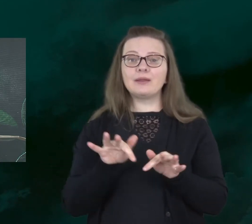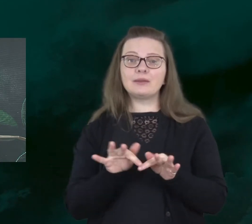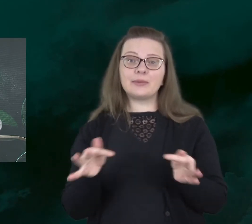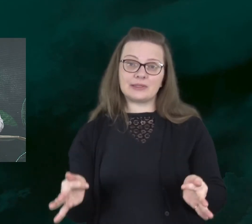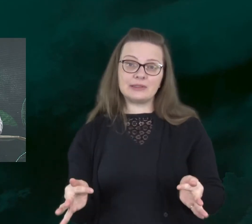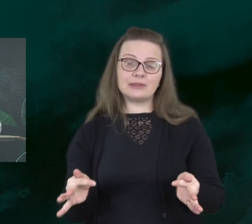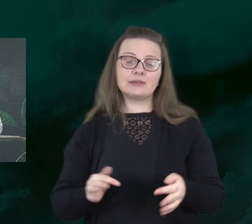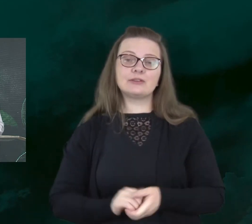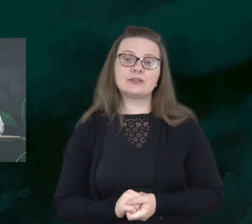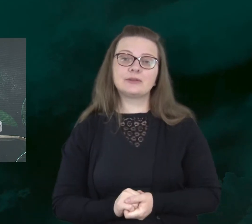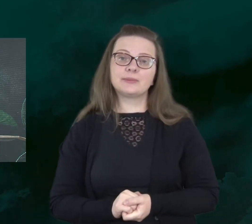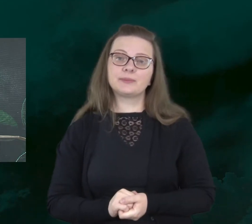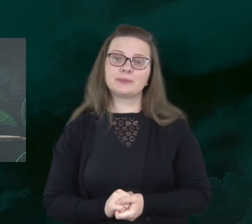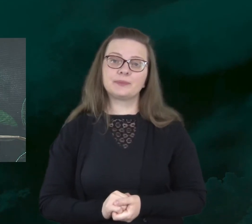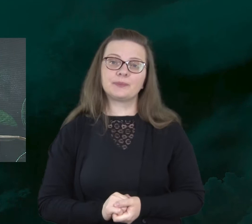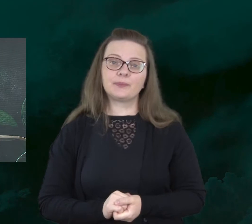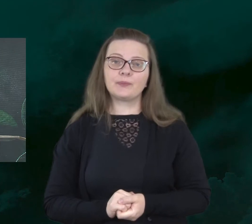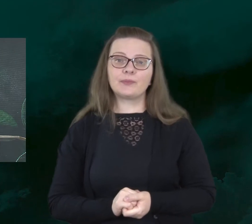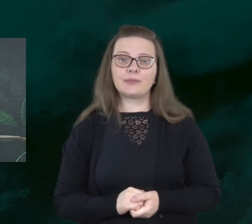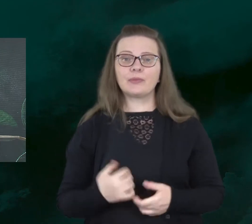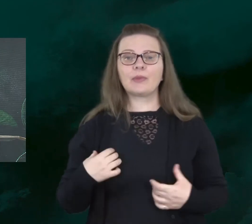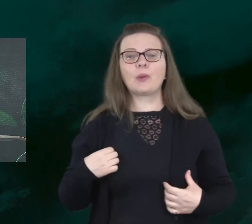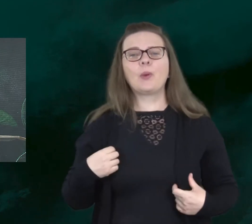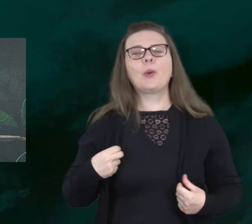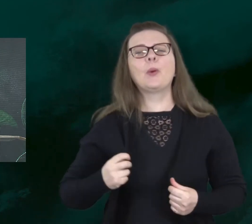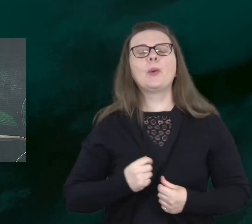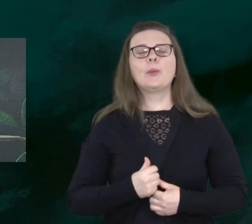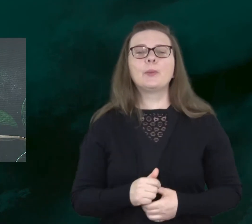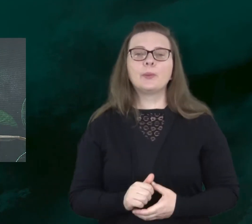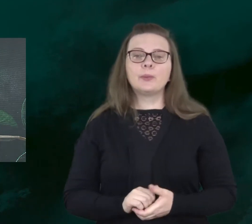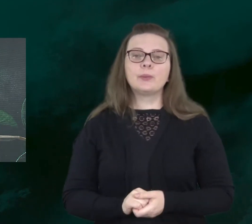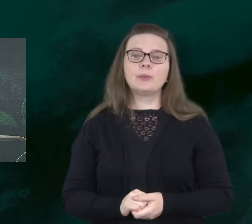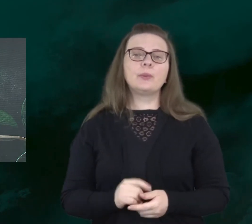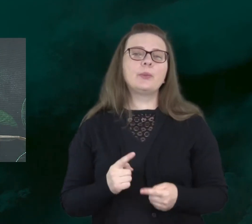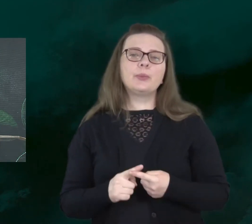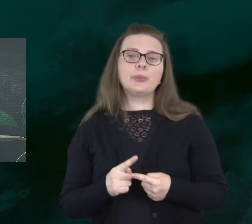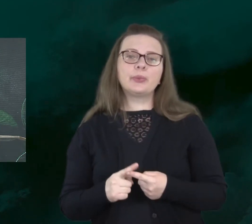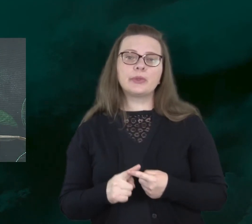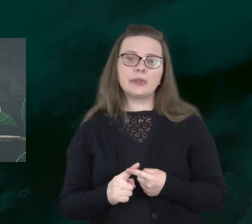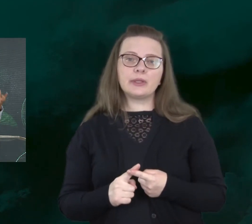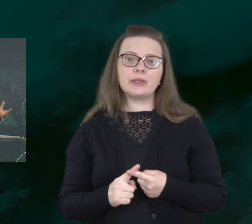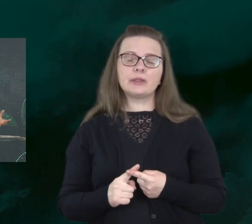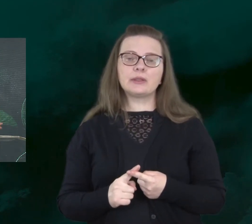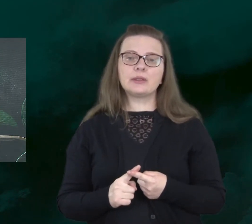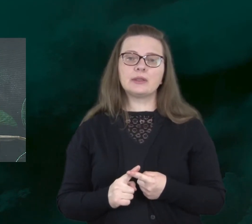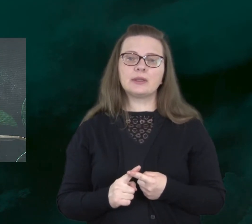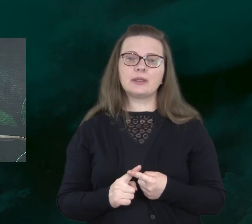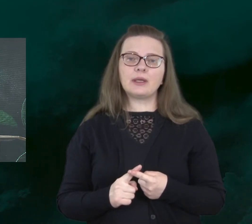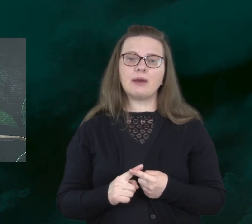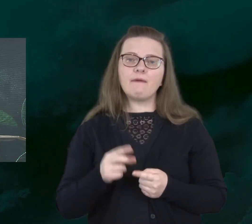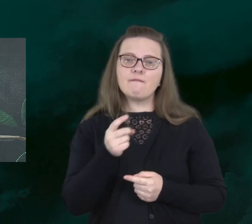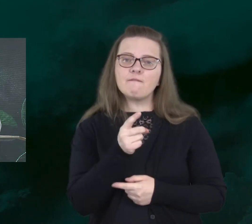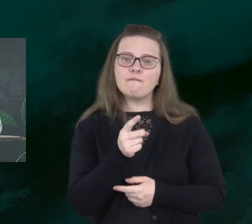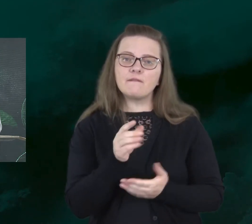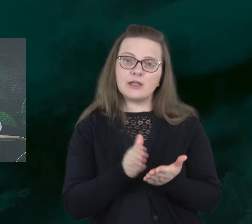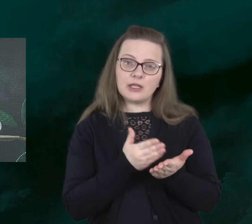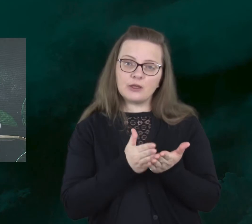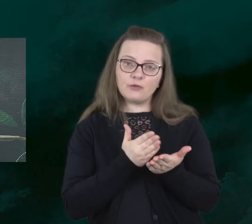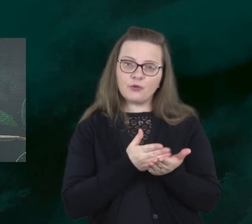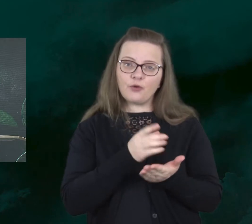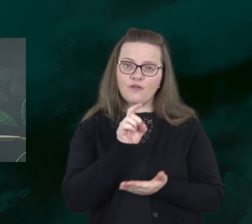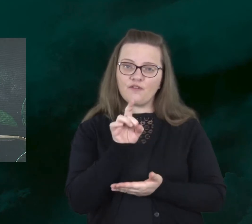quero dizer para vocês, porque a comportagem dinâmica está revolucionando a